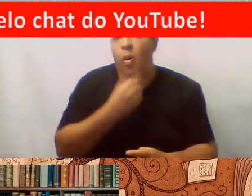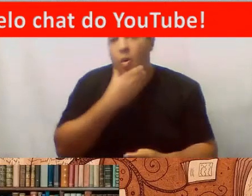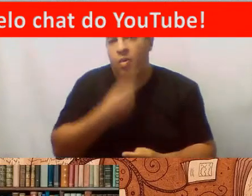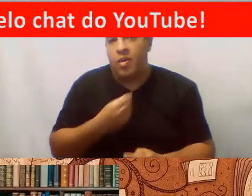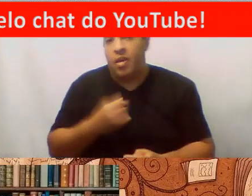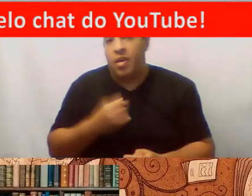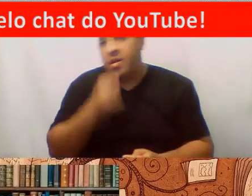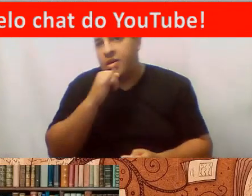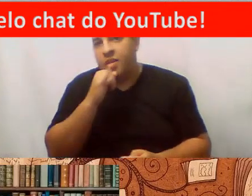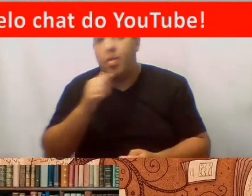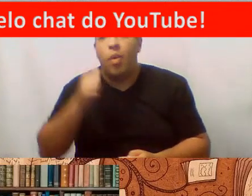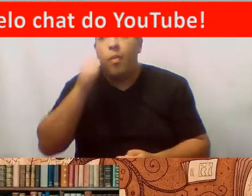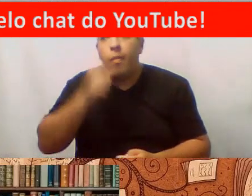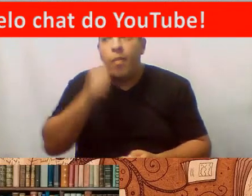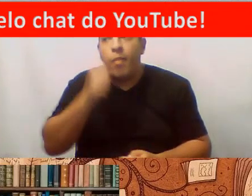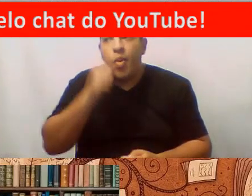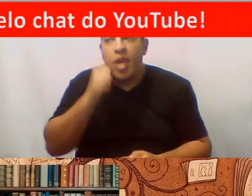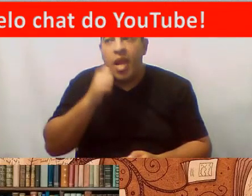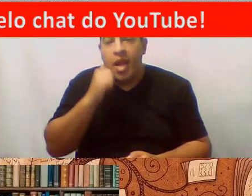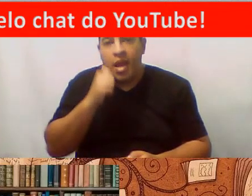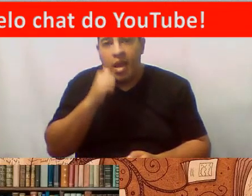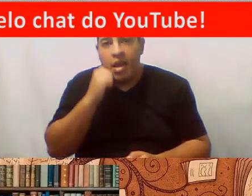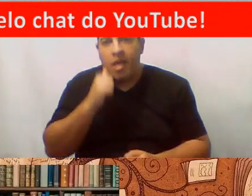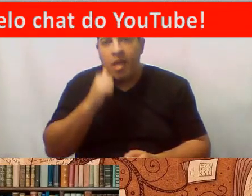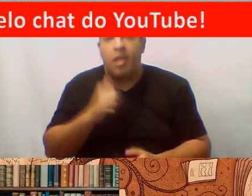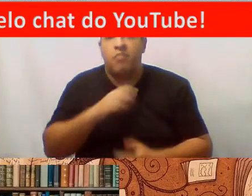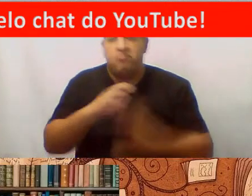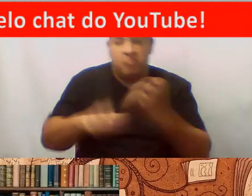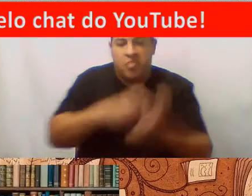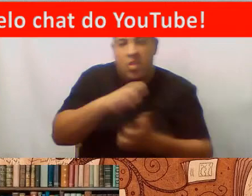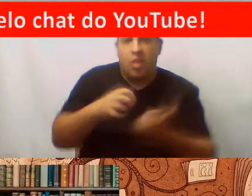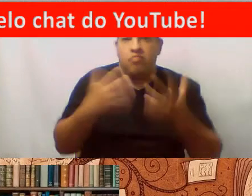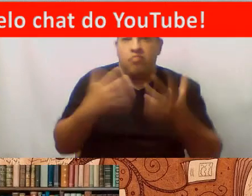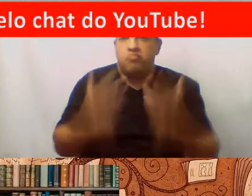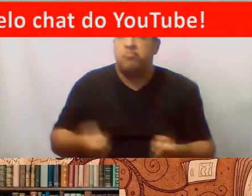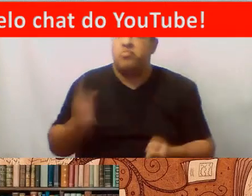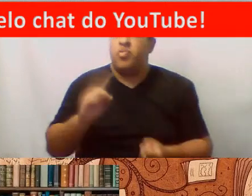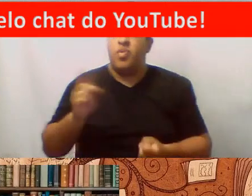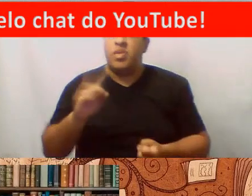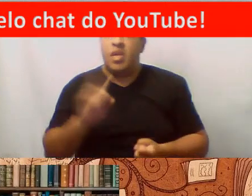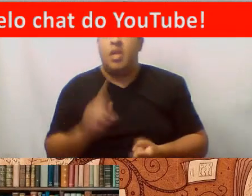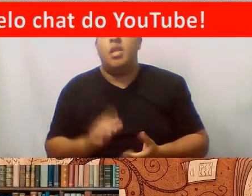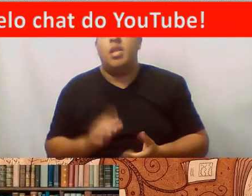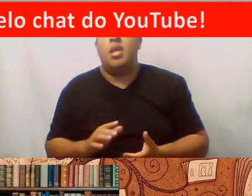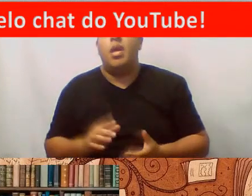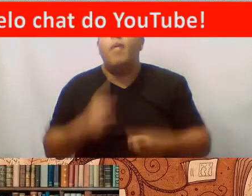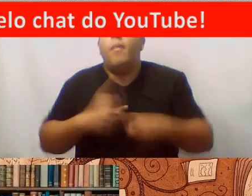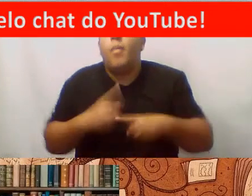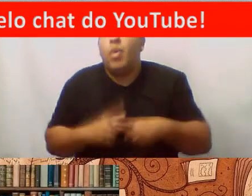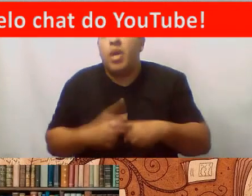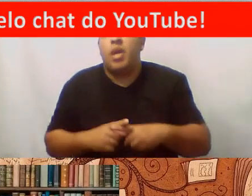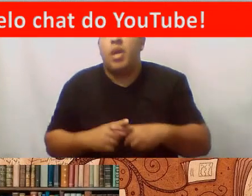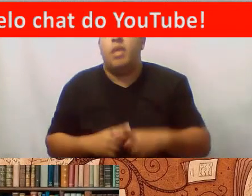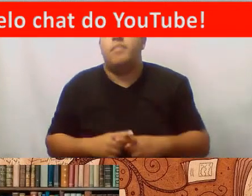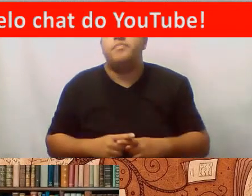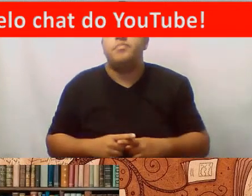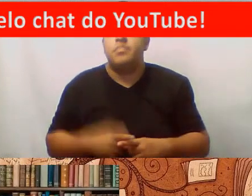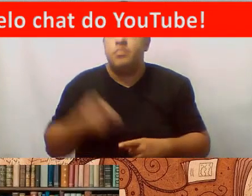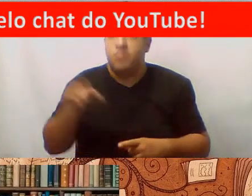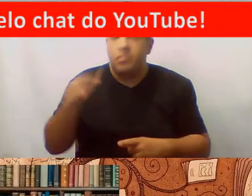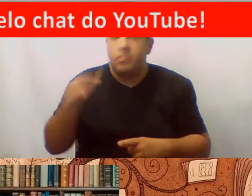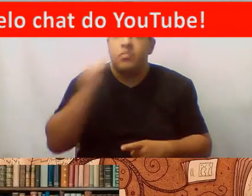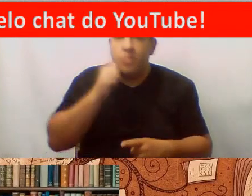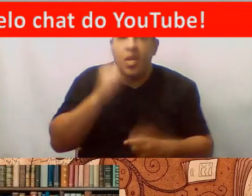intitulam antifeministas, né, são as mulheres que ainda se mantêm na posição tradicional